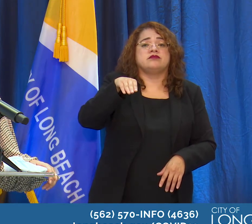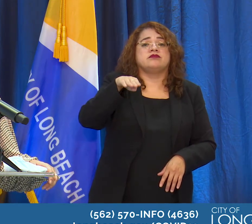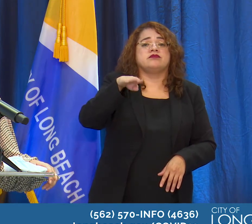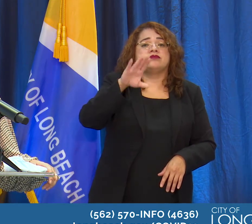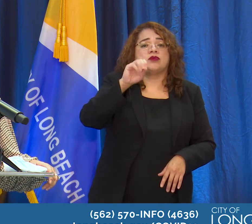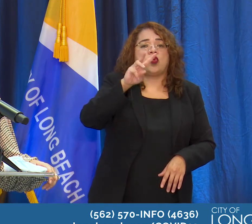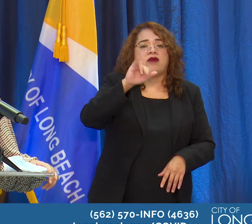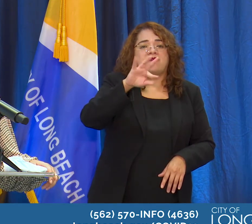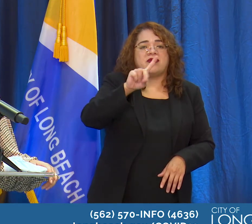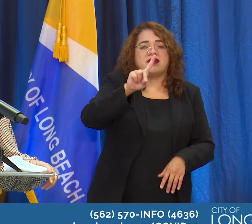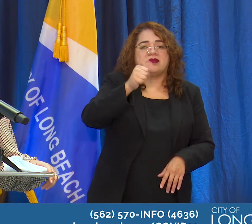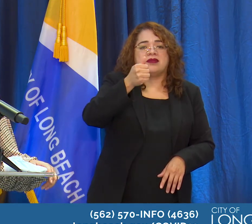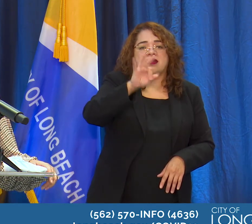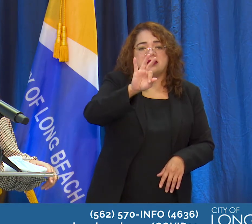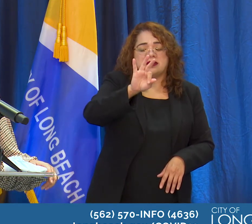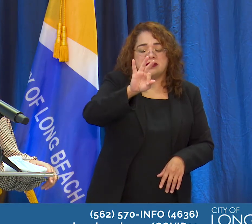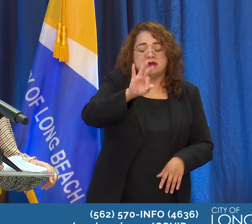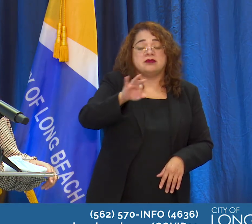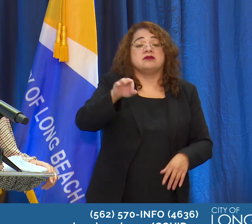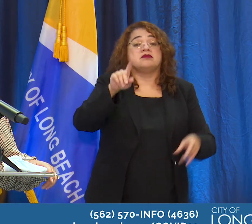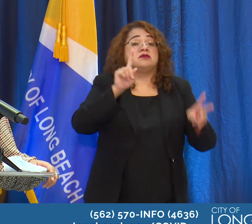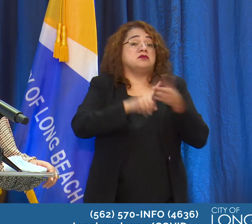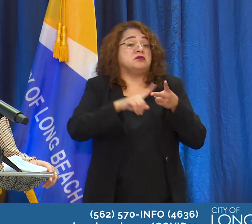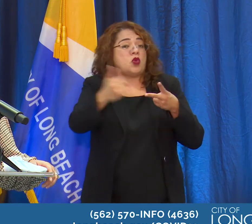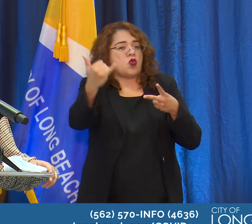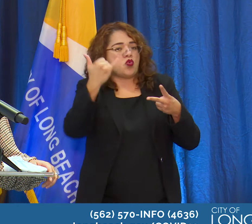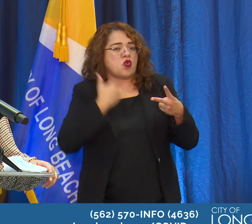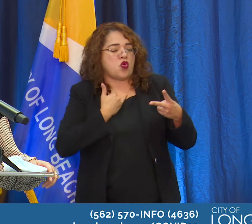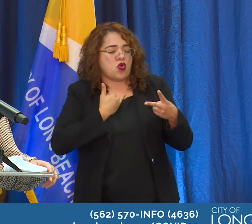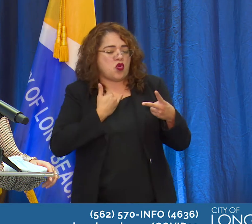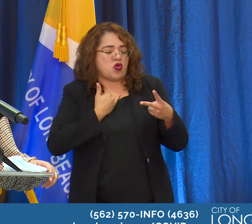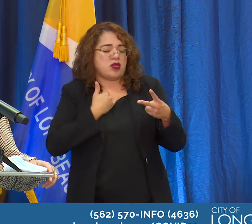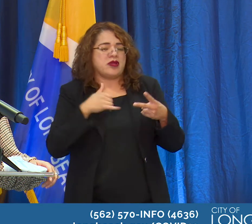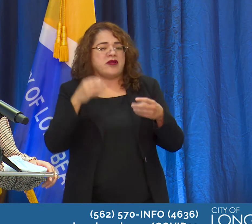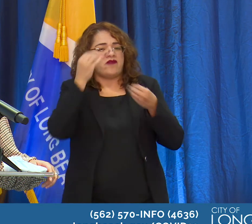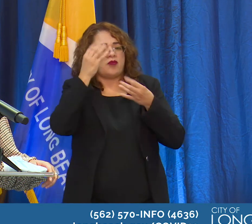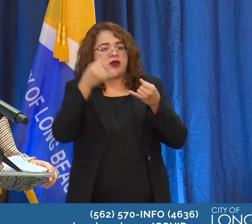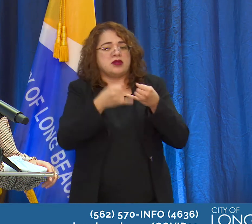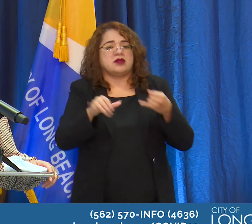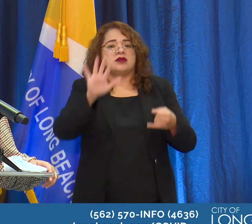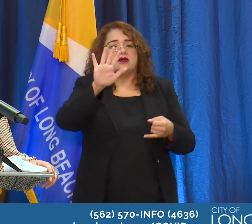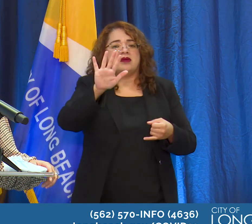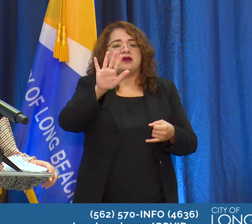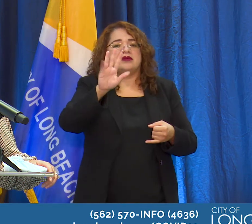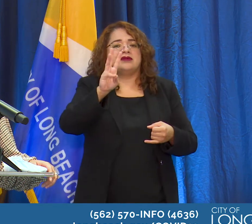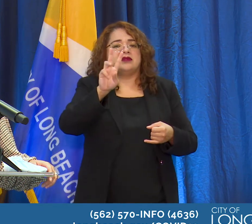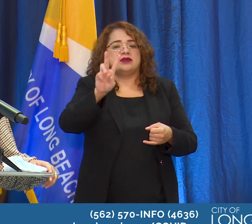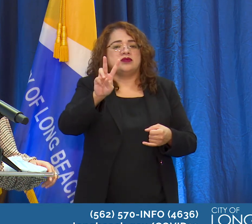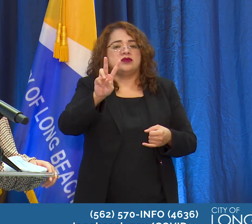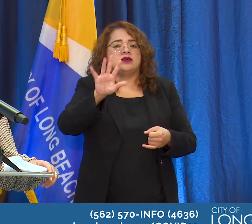longbeach.gov/ubicua COVID-19 o llamando a nuestra línea de información en área